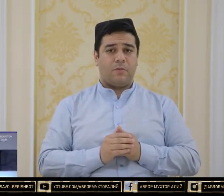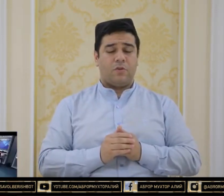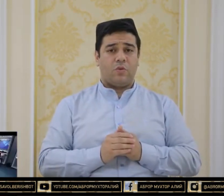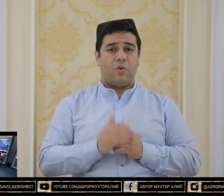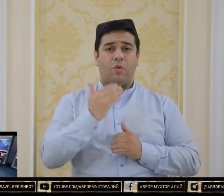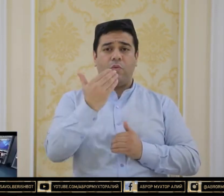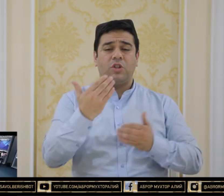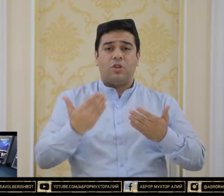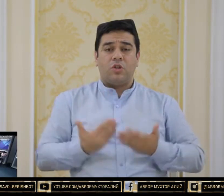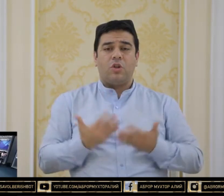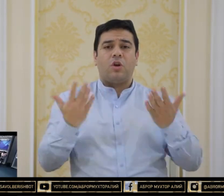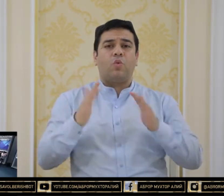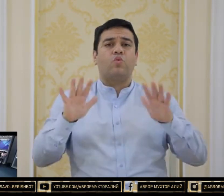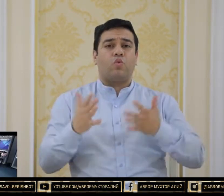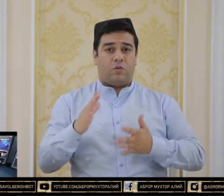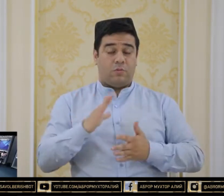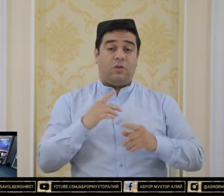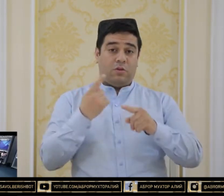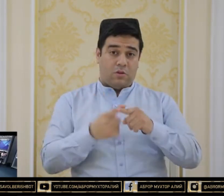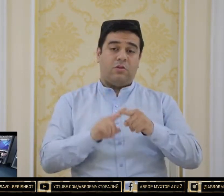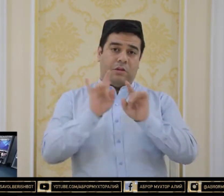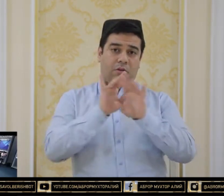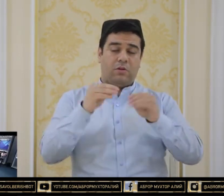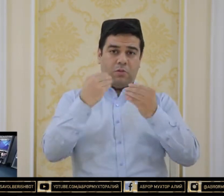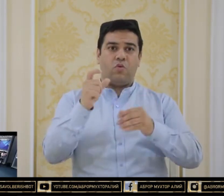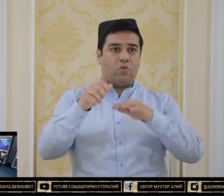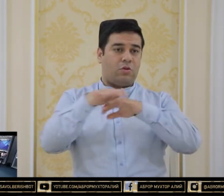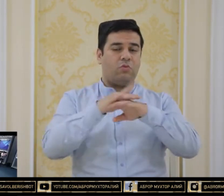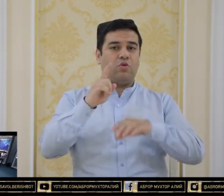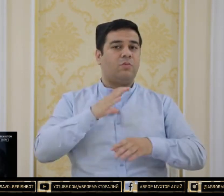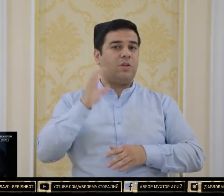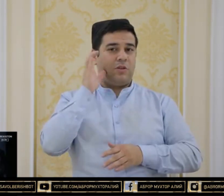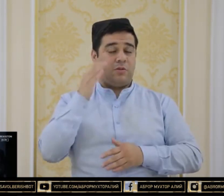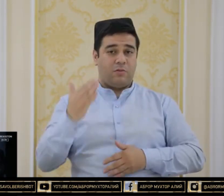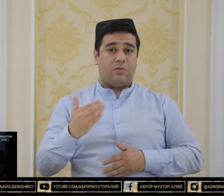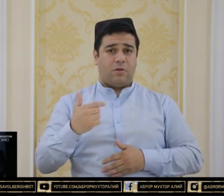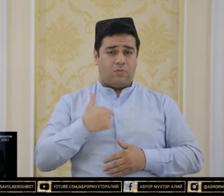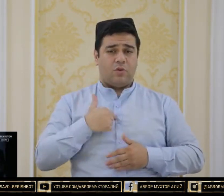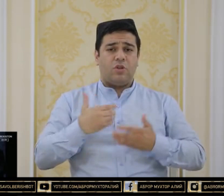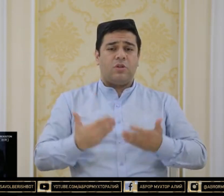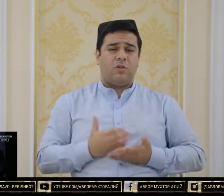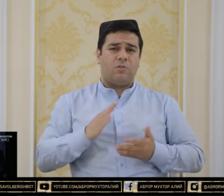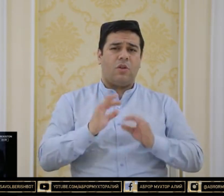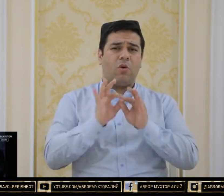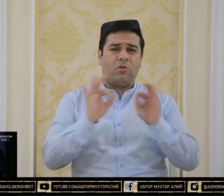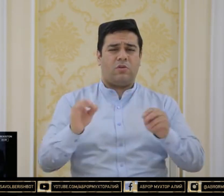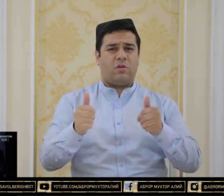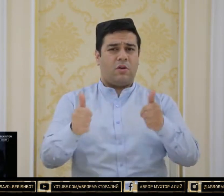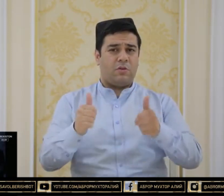Sizni hayotingizda qanaqa voqea bo'ldi? Shuni bir gapirib bersangiz, mana mutaxassislar turibdi. Men bir chiroyli hayotim bor